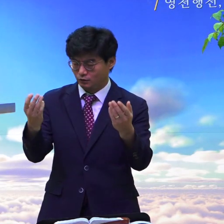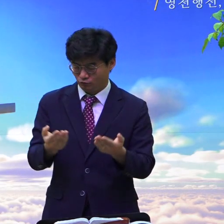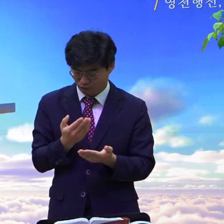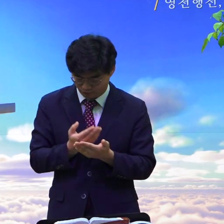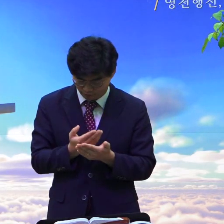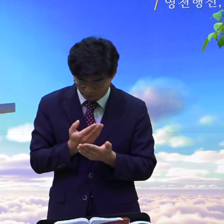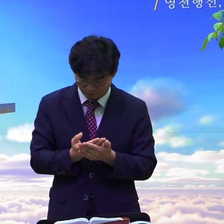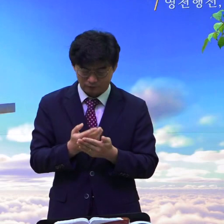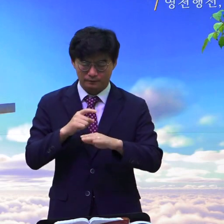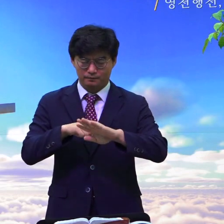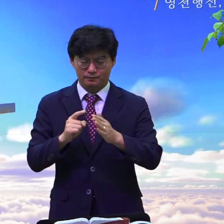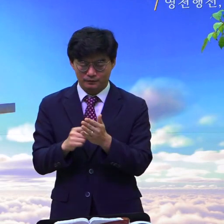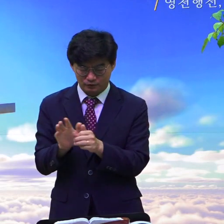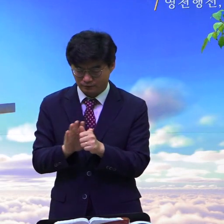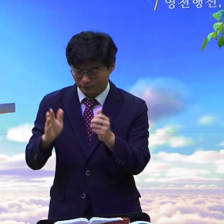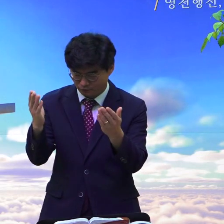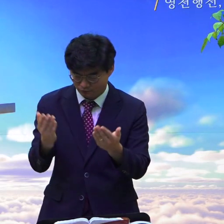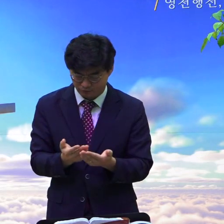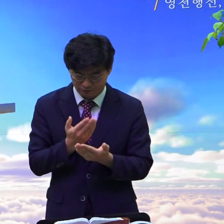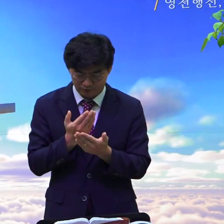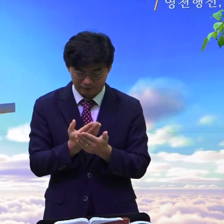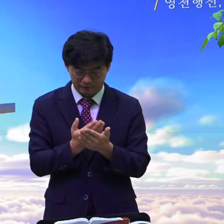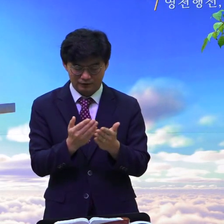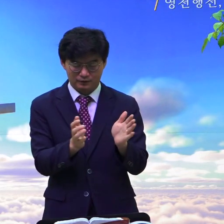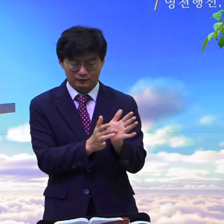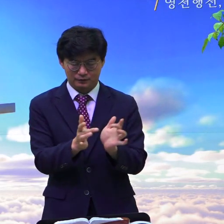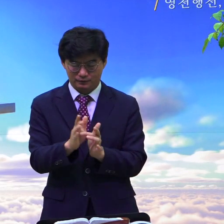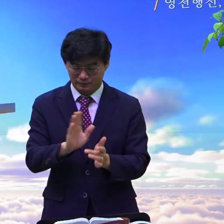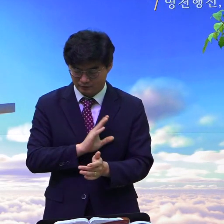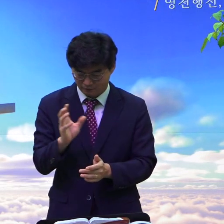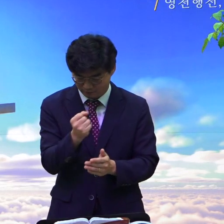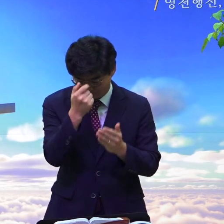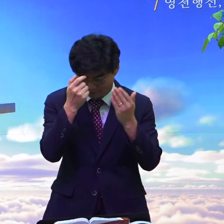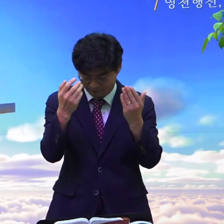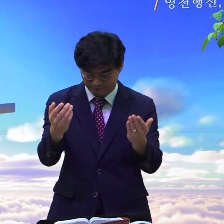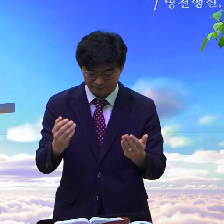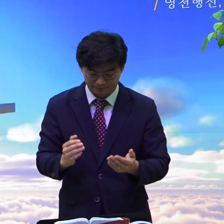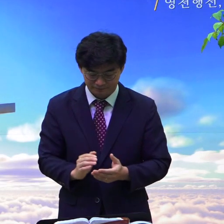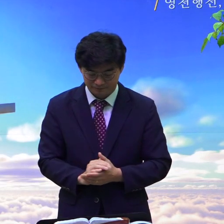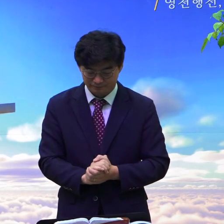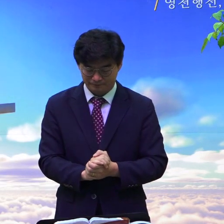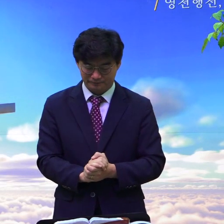받아 주시옵소서. 예수님의 이름으로 기원하옵나이다. 아멘.